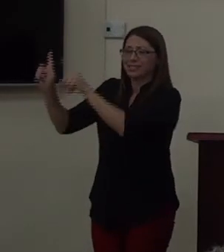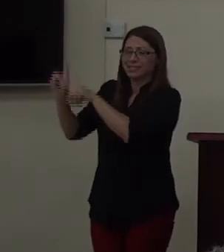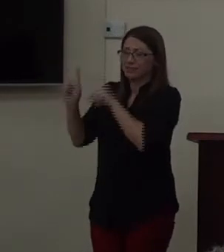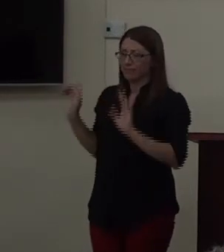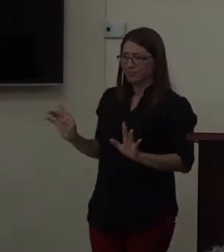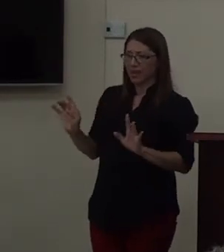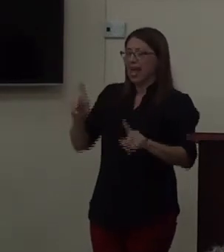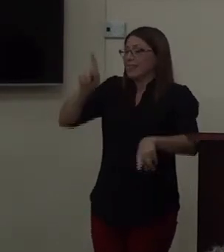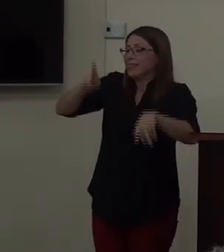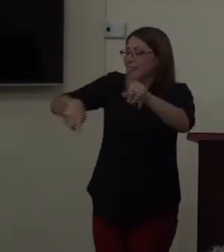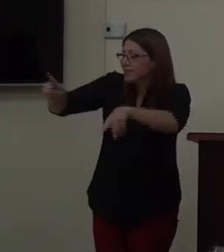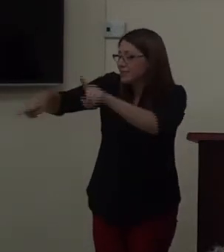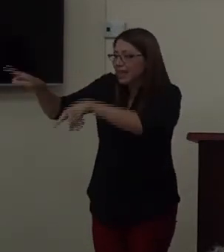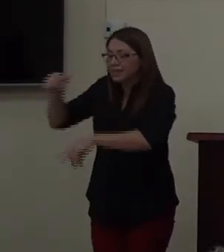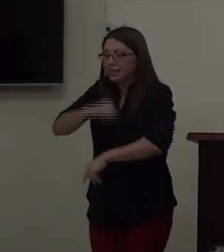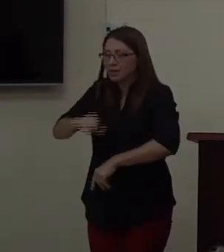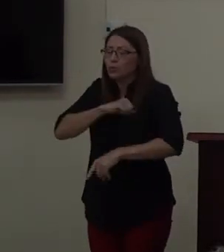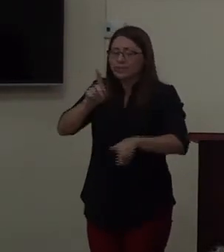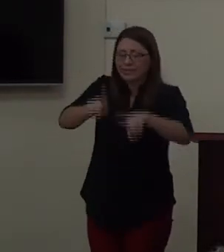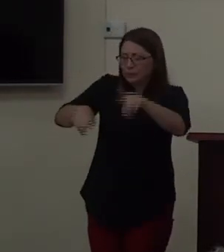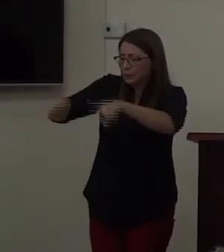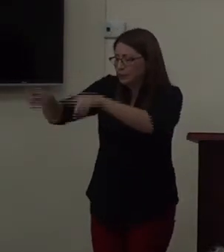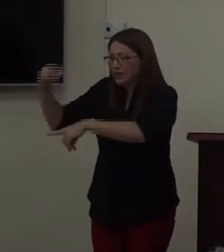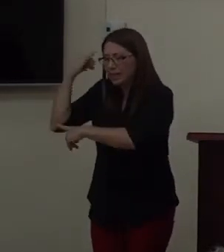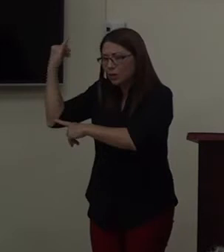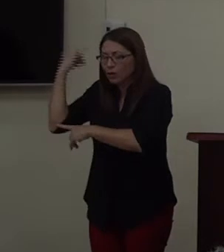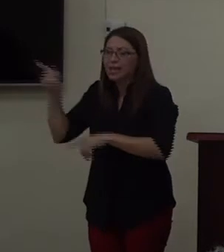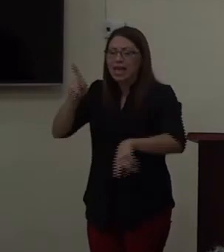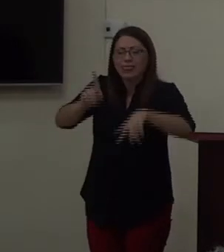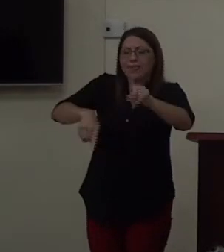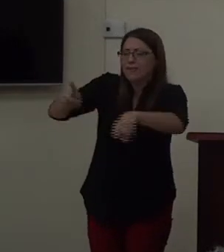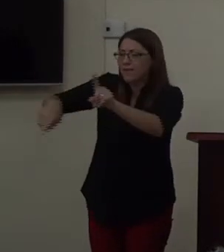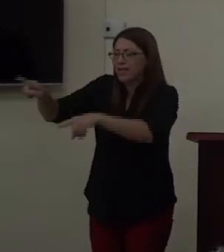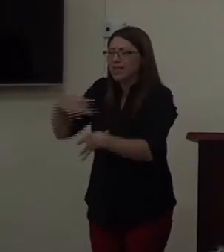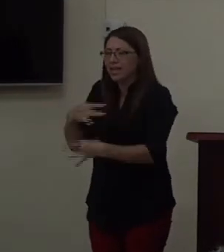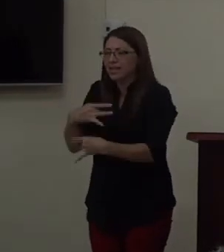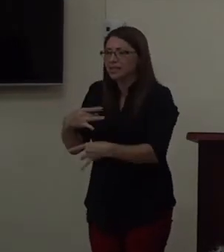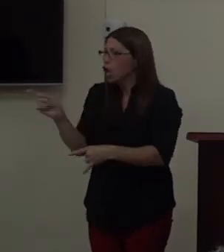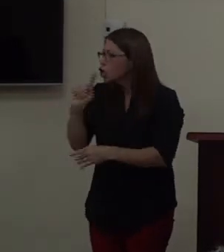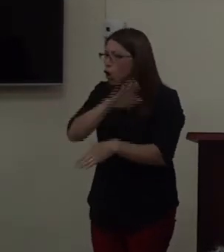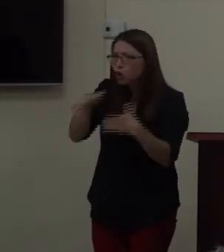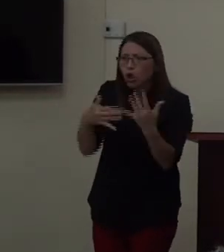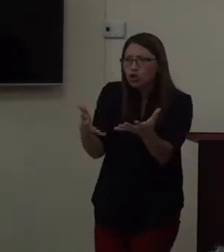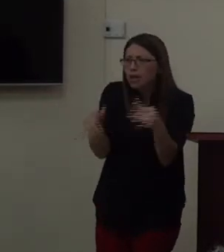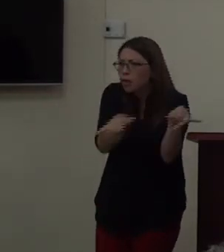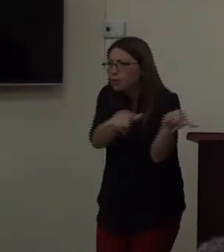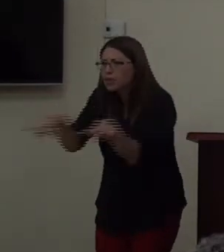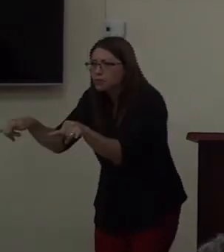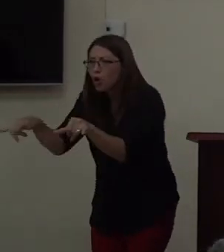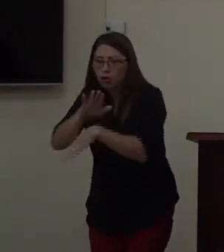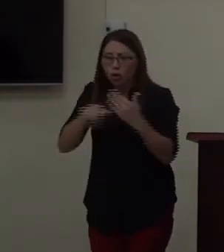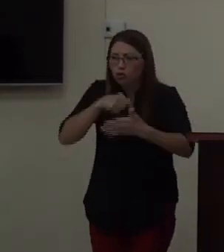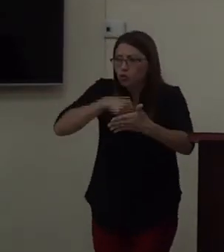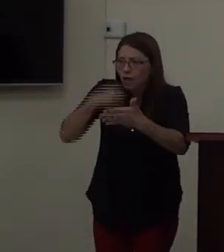Hay diversidad de actitudes y ideologías, hay diversidad de intereses. No todo el mundo quiere lo mismo ni está luchando por lo